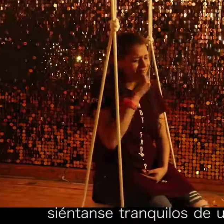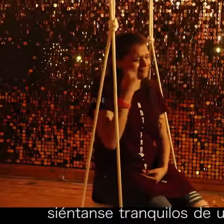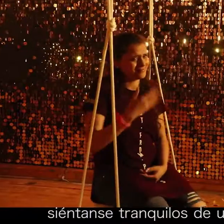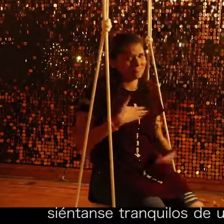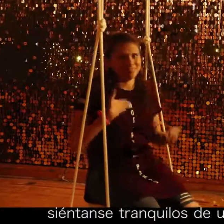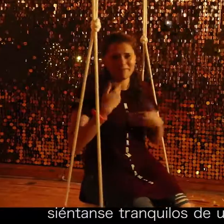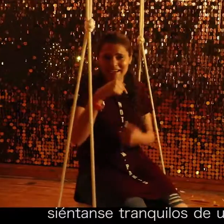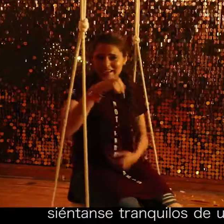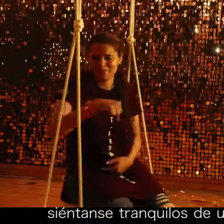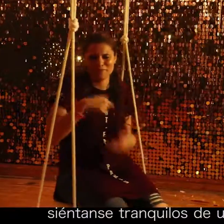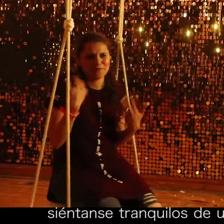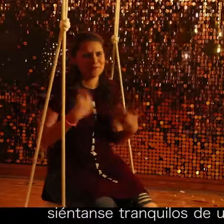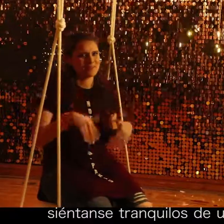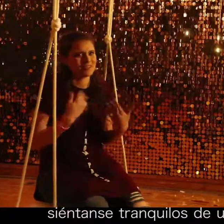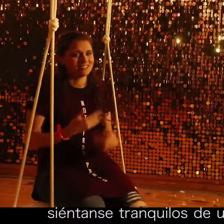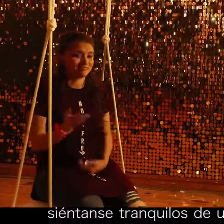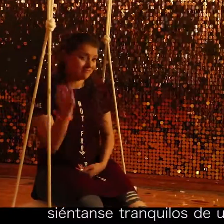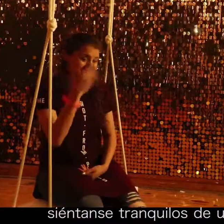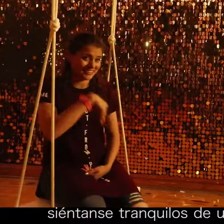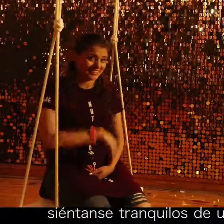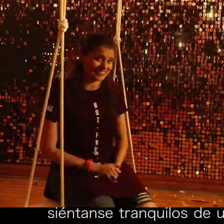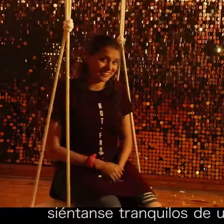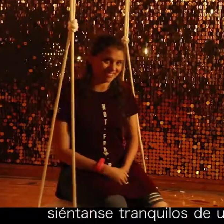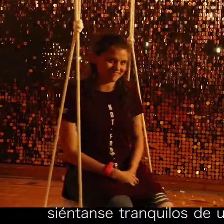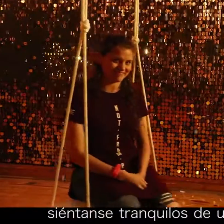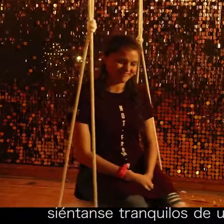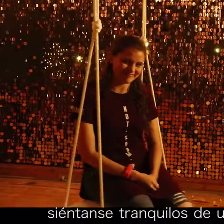tranquilos de utilizarlo, es una experiencia muy bonita, acompáñenme.